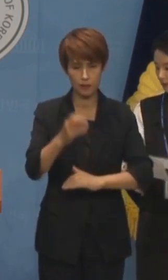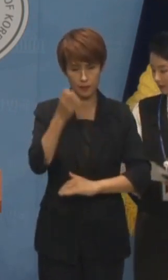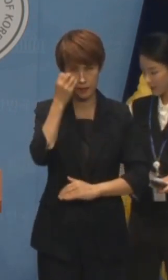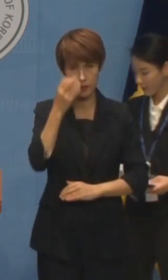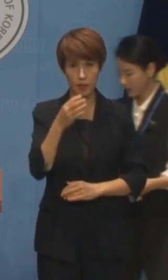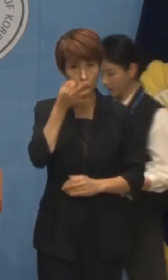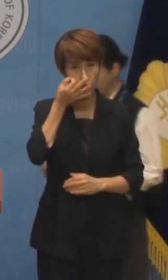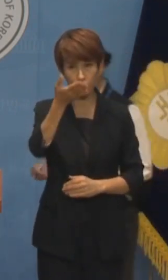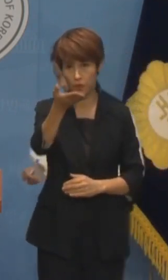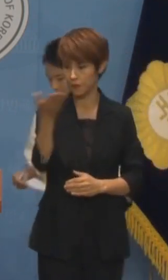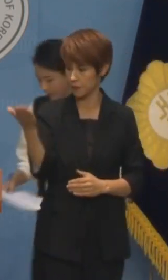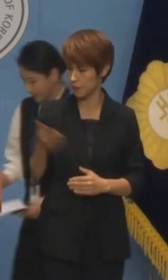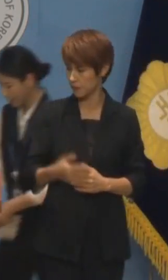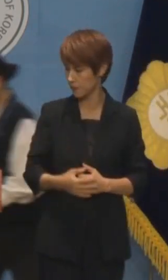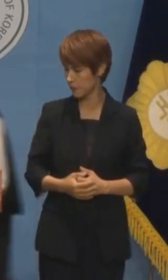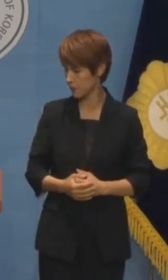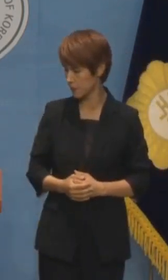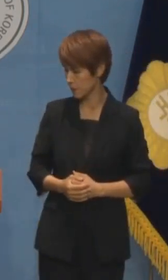한번 보여드리겠습니다.